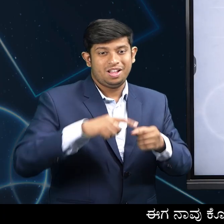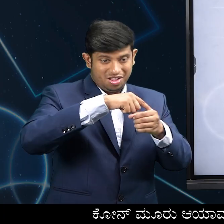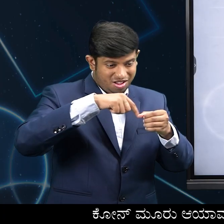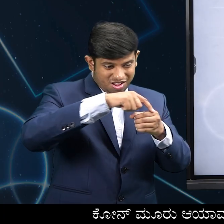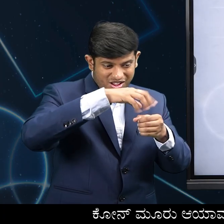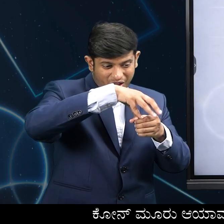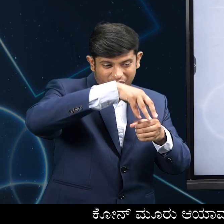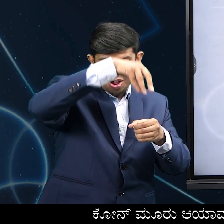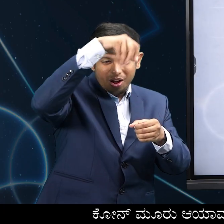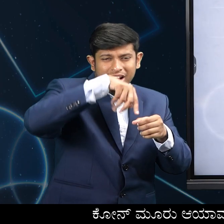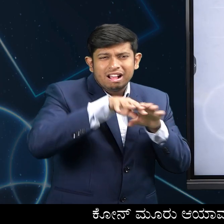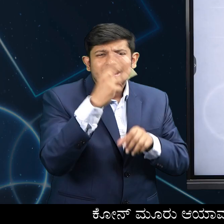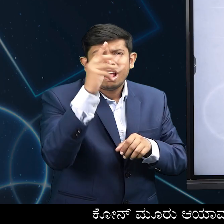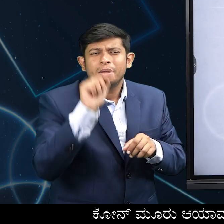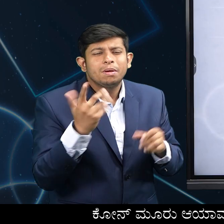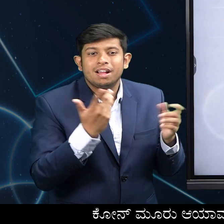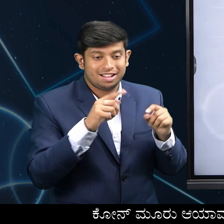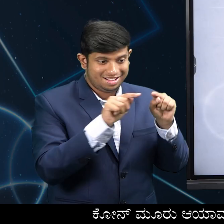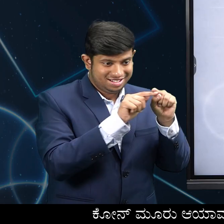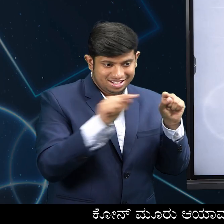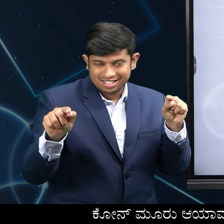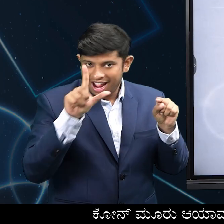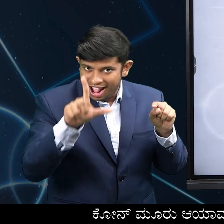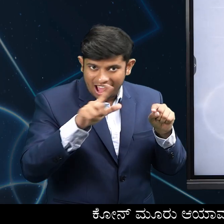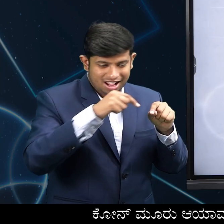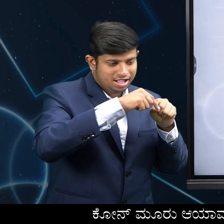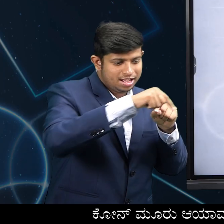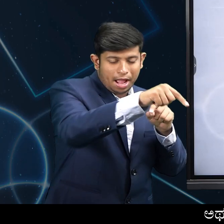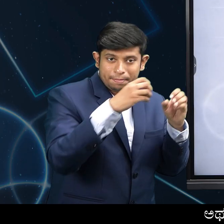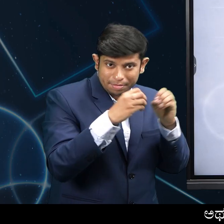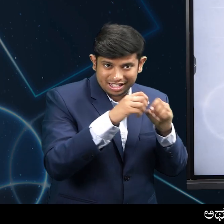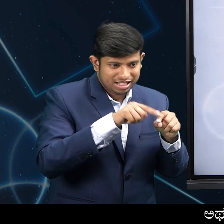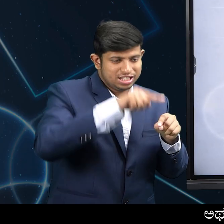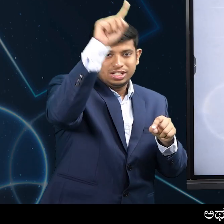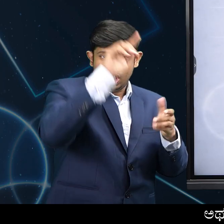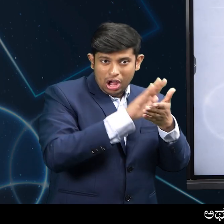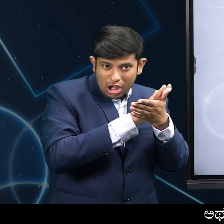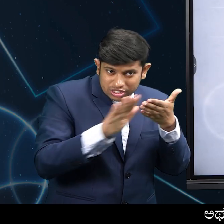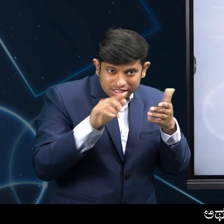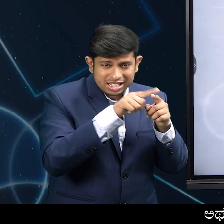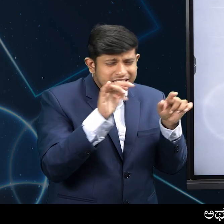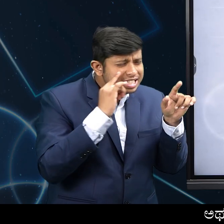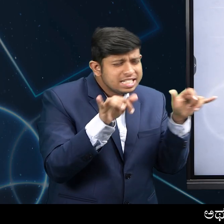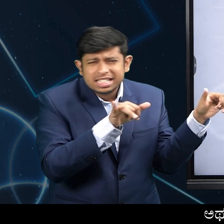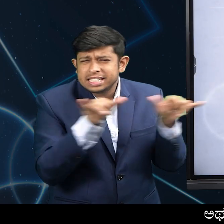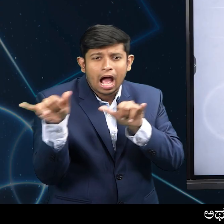ಕೋನ್ 3 ಆಯಾಮದ ಜಾಮಿತೀಯ ಆಕಾರವಾಗಿದ್ದು ಅದು ಐಸ್ ಕ್ರೀಮ್ ಕೋನ್ ಅಥವಾ ಪಾರ್ಟಿ ಹ್ಯಾಟ್ ಅನ್ನ ಹೋಲುತ್ತೆ.